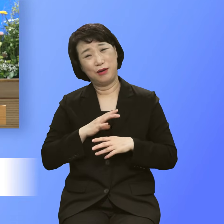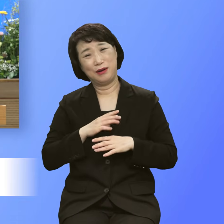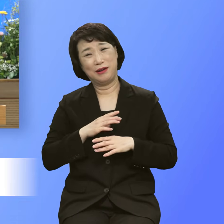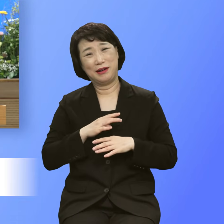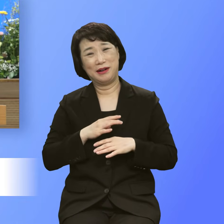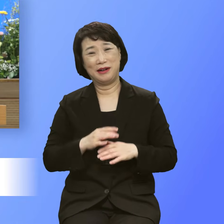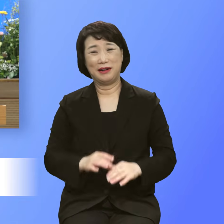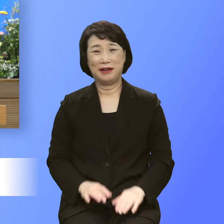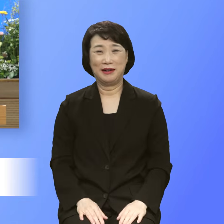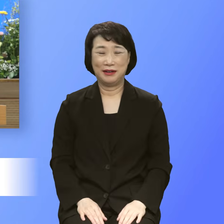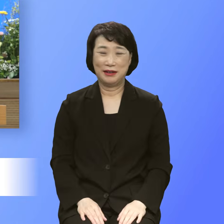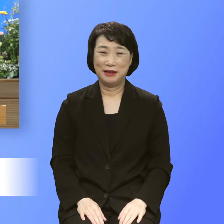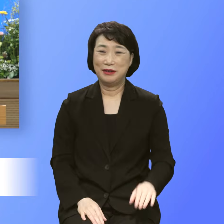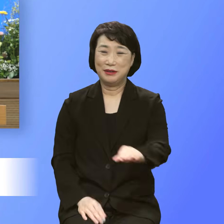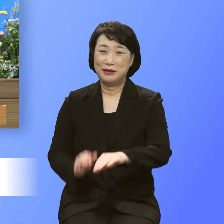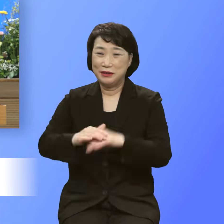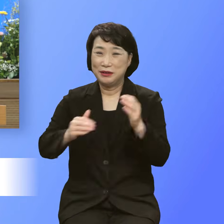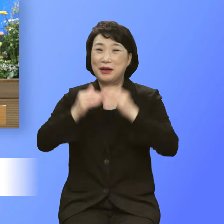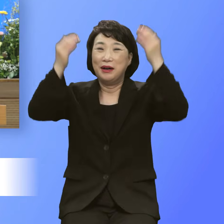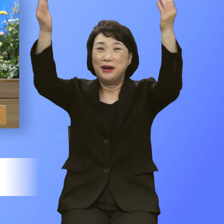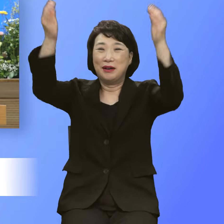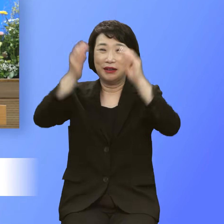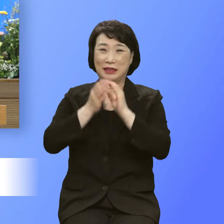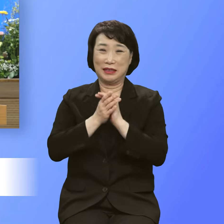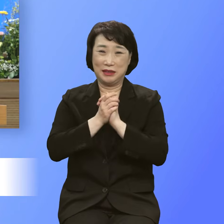말이요. 두 손 먼저 들고